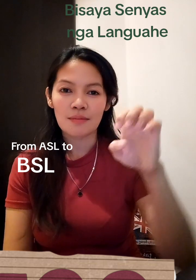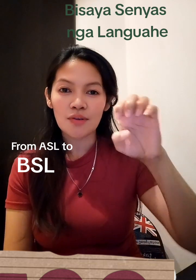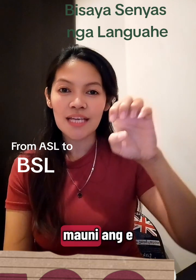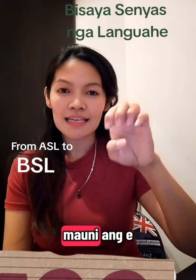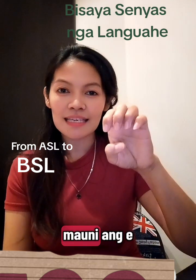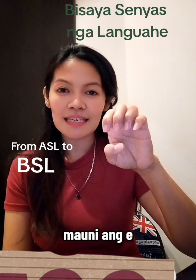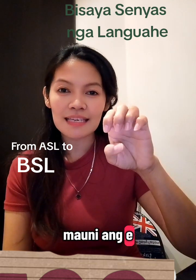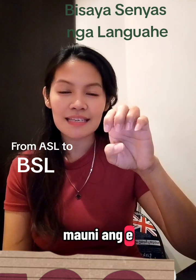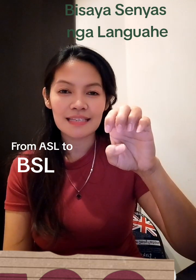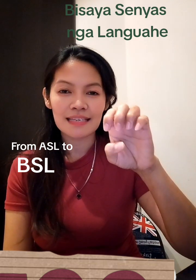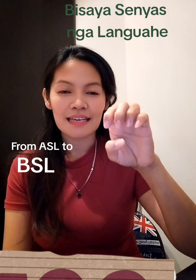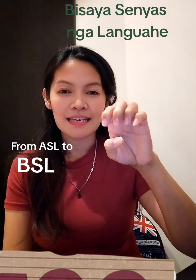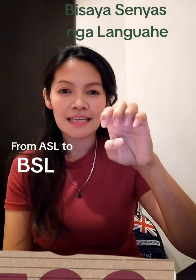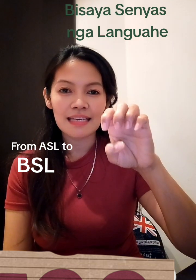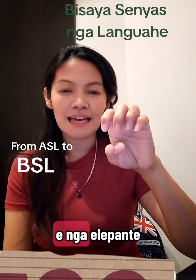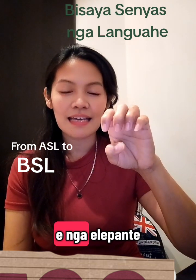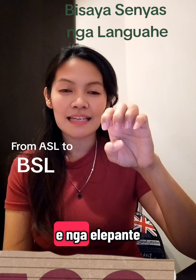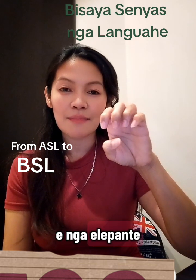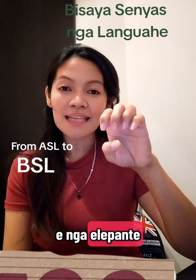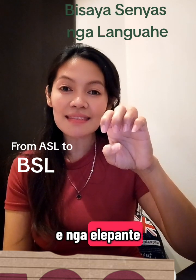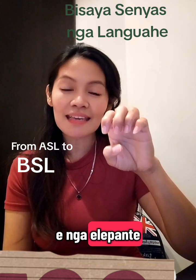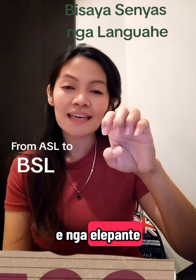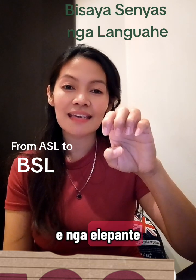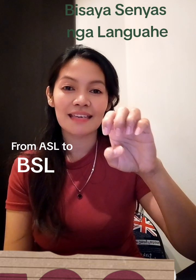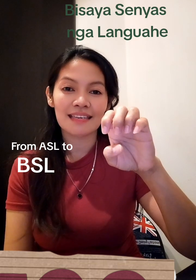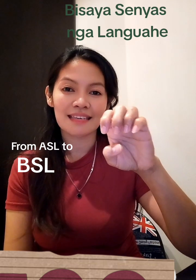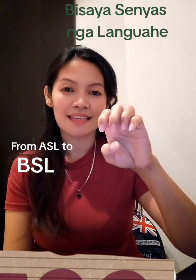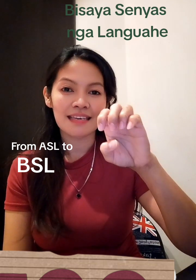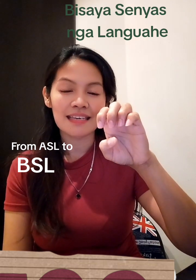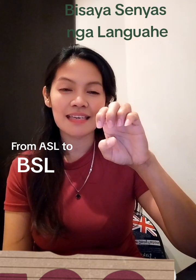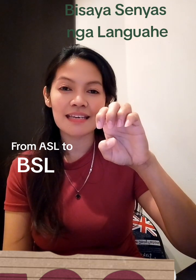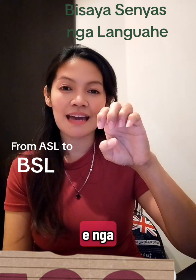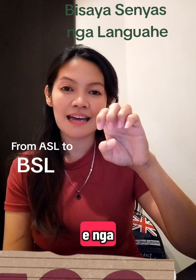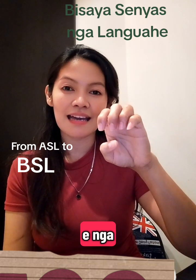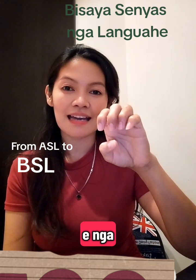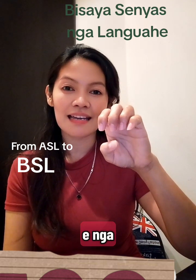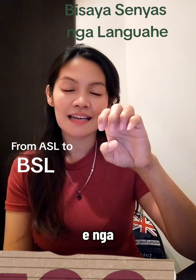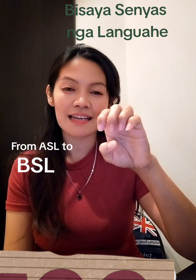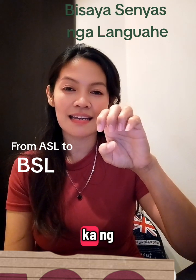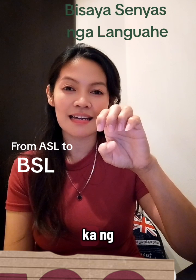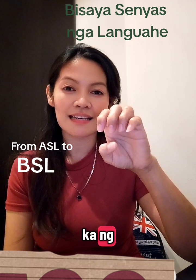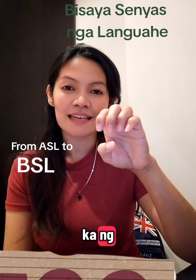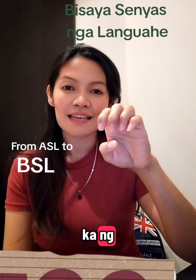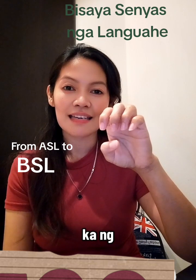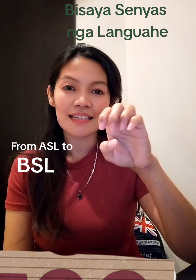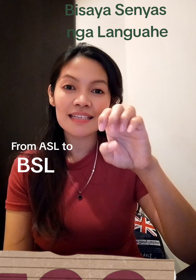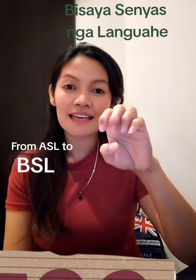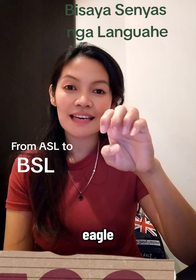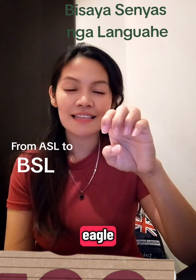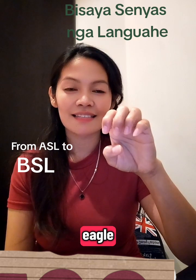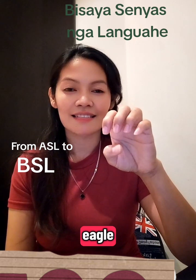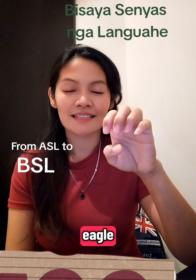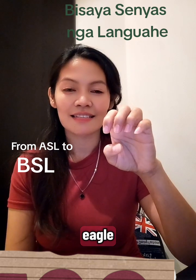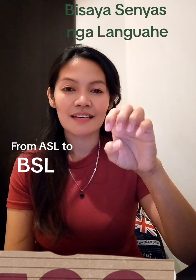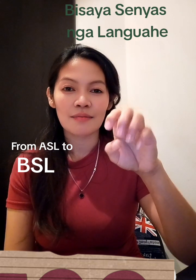Mao ni ang E nga elepante, E nga kanang eagle. Mao